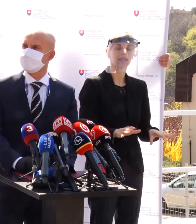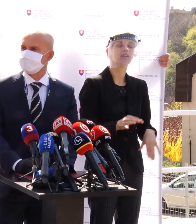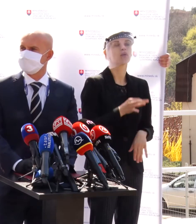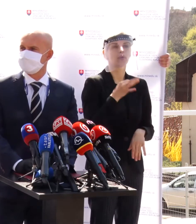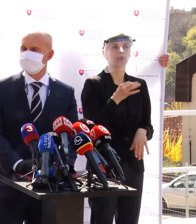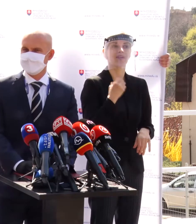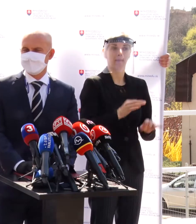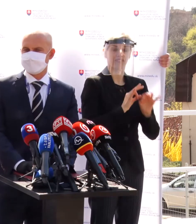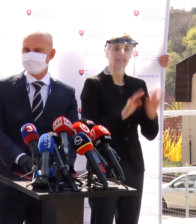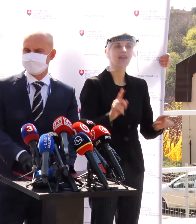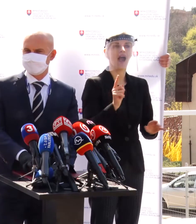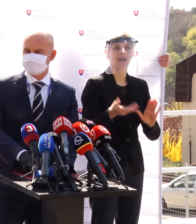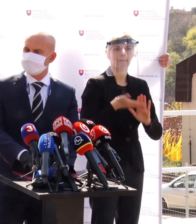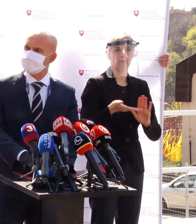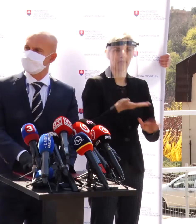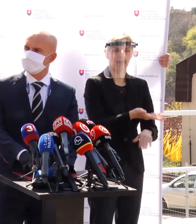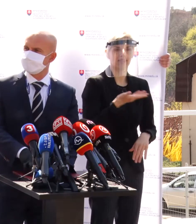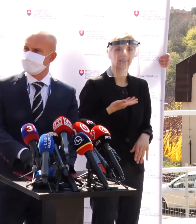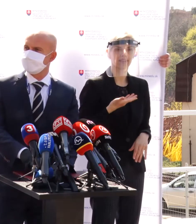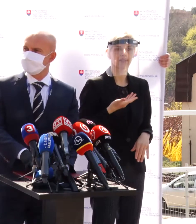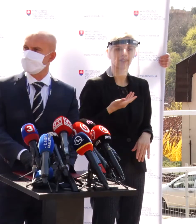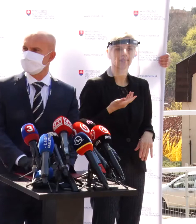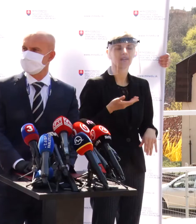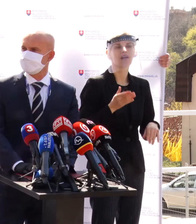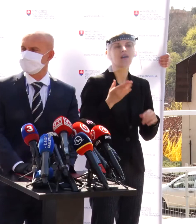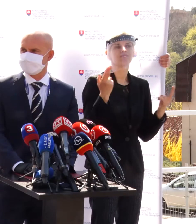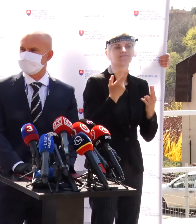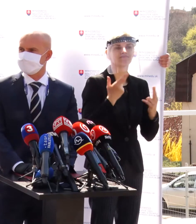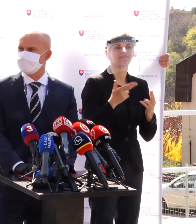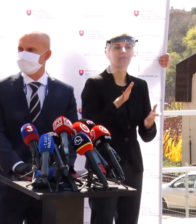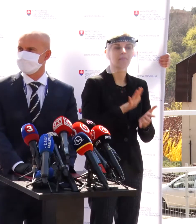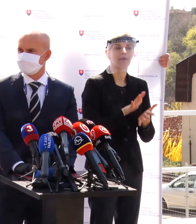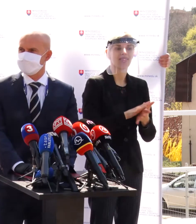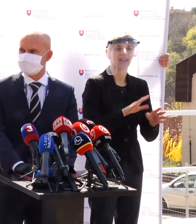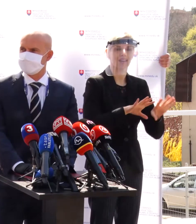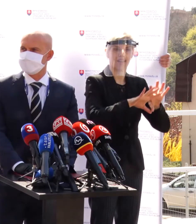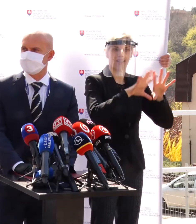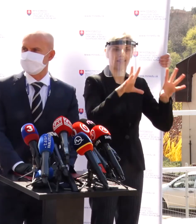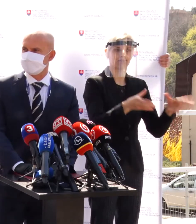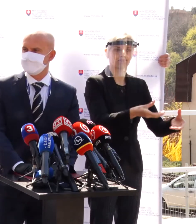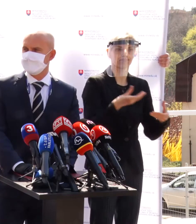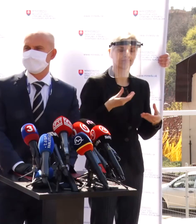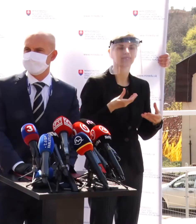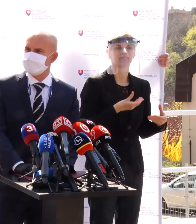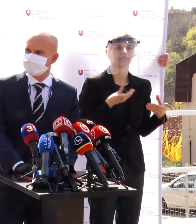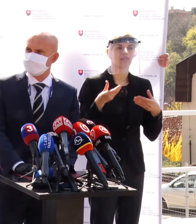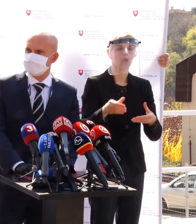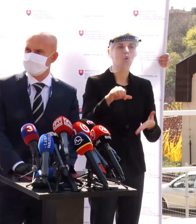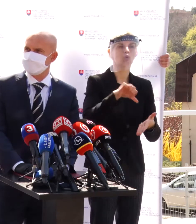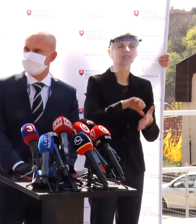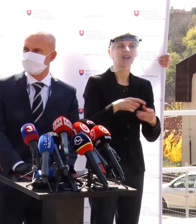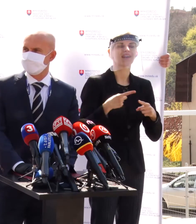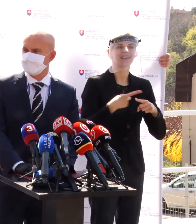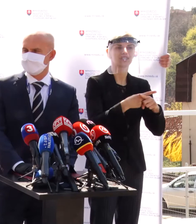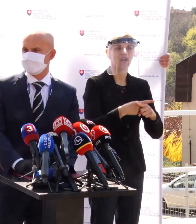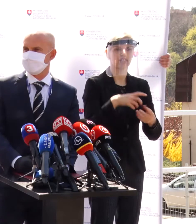za akých podmienok. Toto budeme mať v nejakom hutnom materiáli, tak následne pôjdeme na ústredný krízový štáb a ten bude mať to